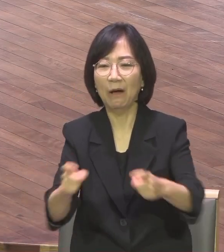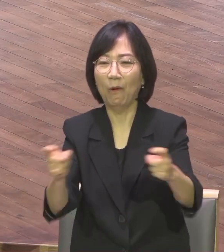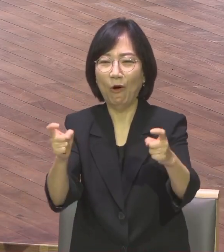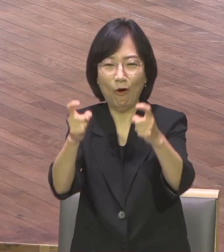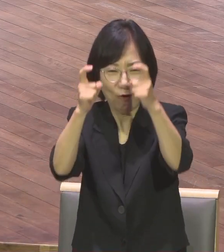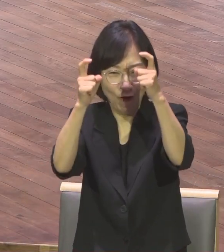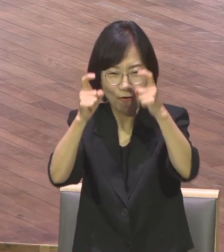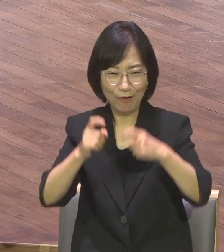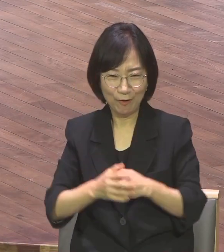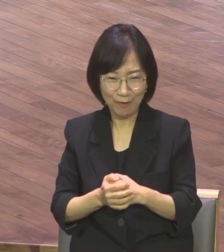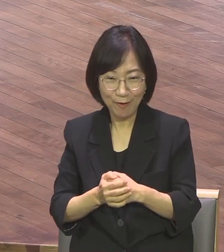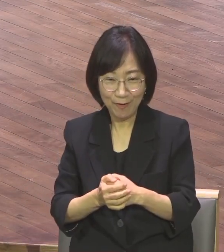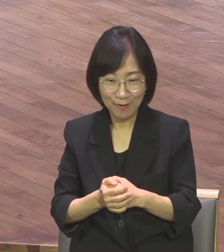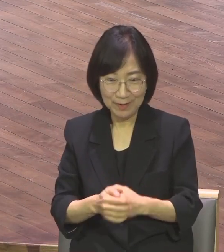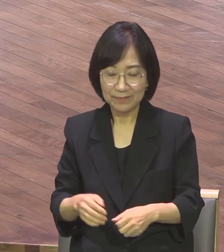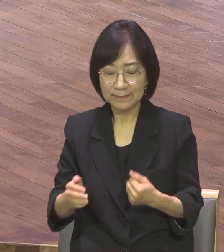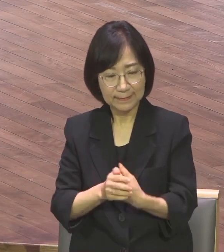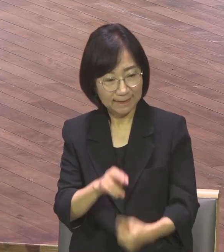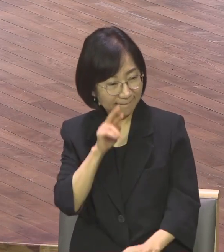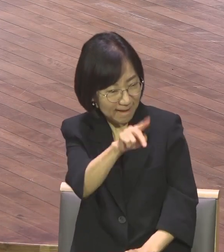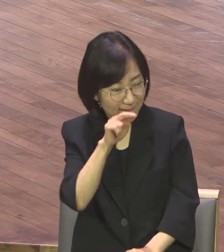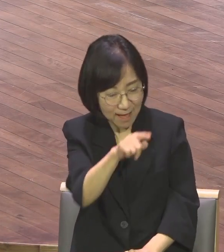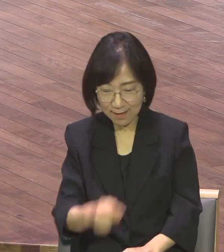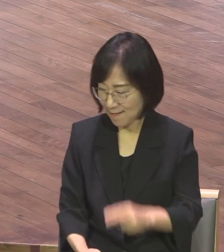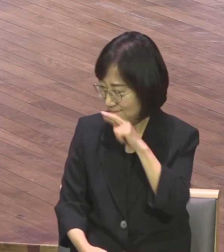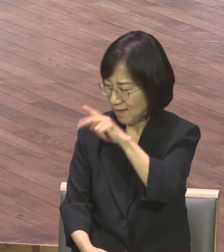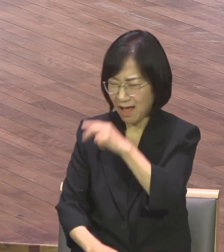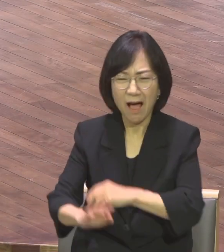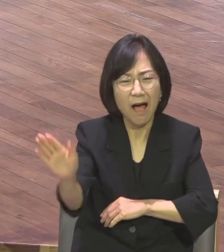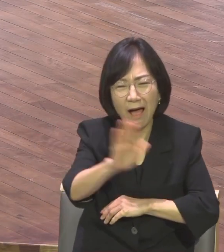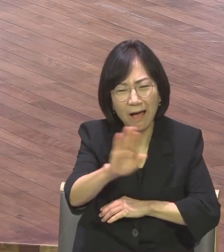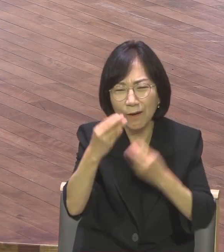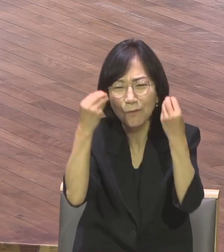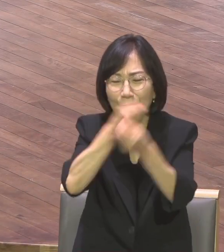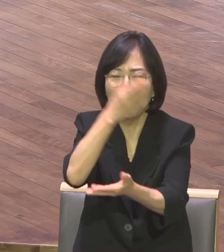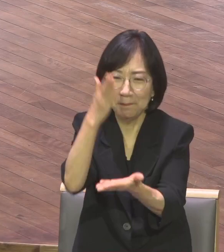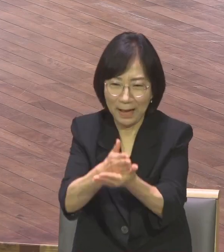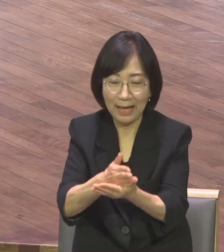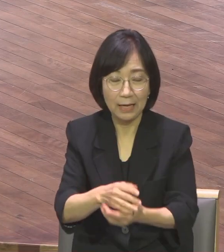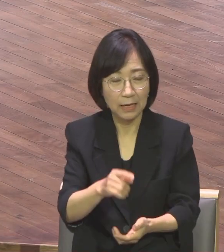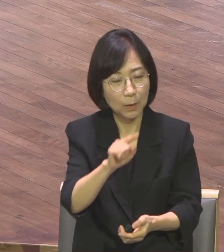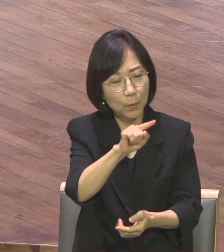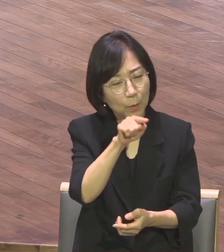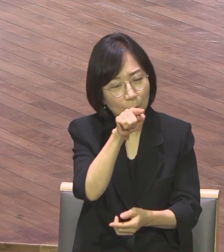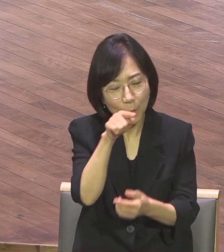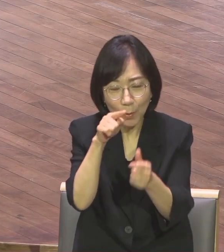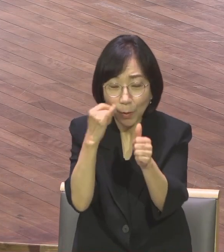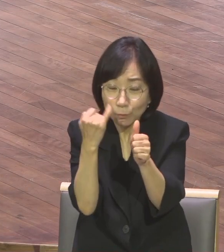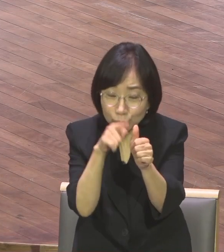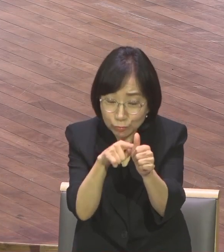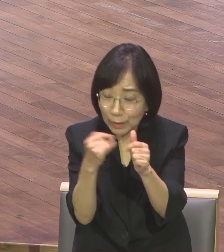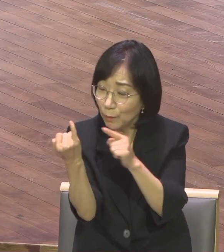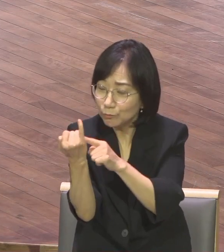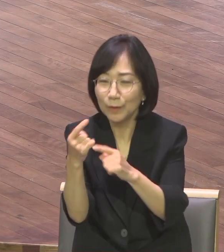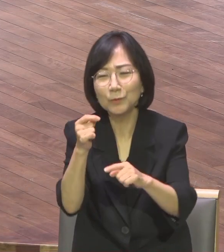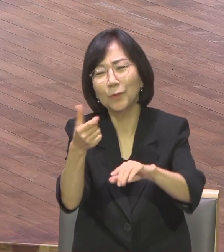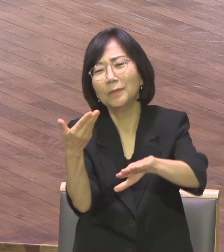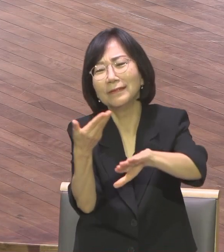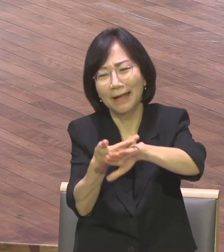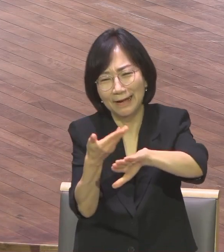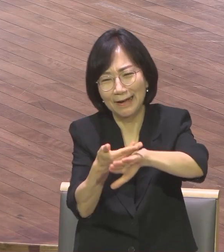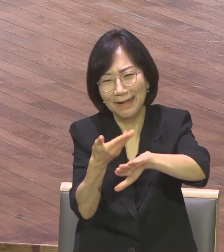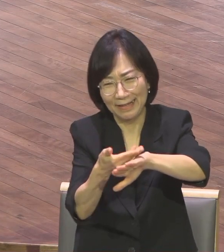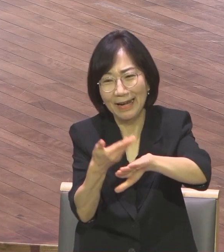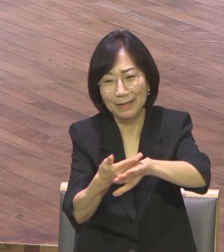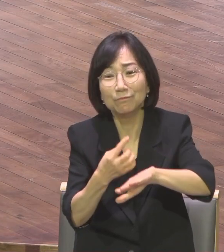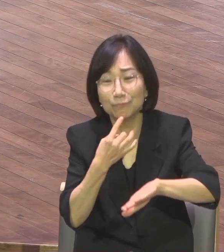서로가 그렇게 틀린 것이 아니고 다른 것인데 다른 것을 자꾸 틀리다고 하니까 바람 잘 날이